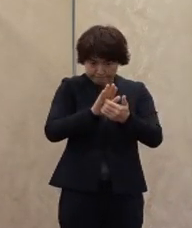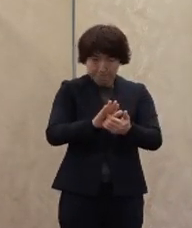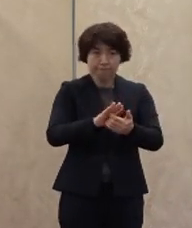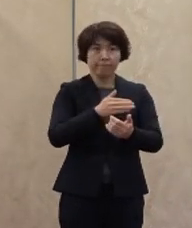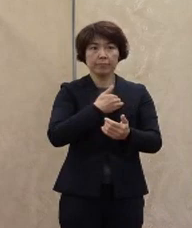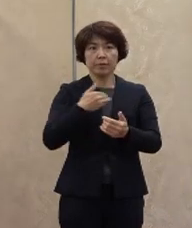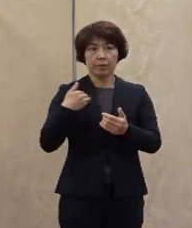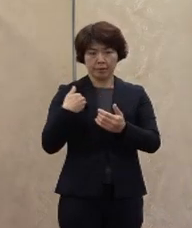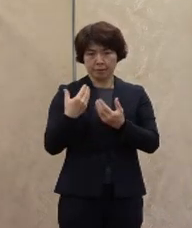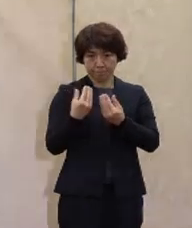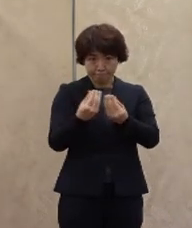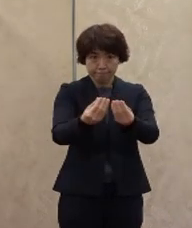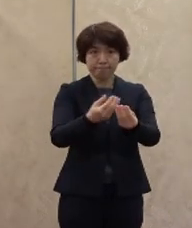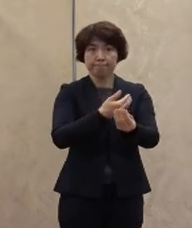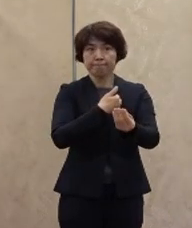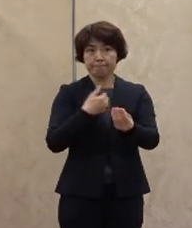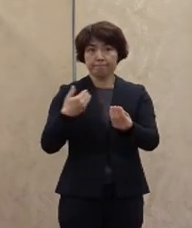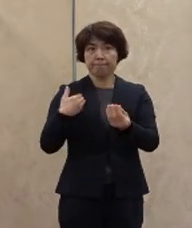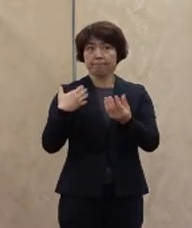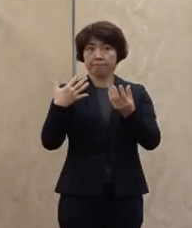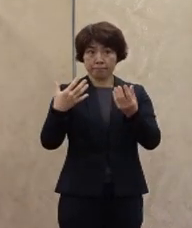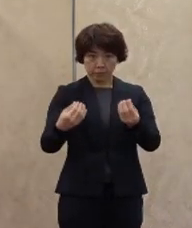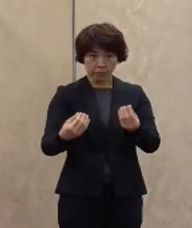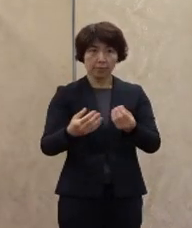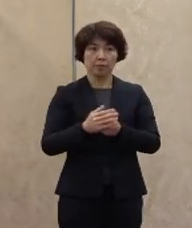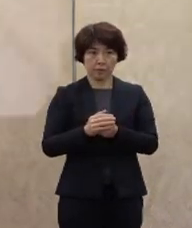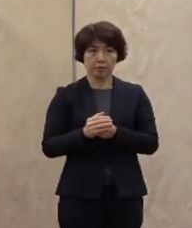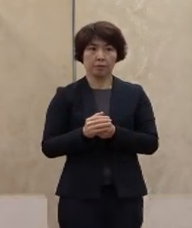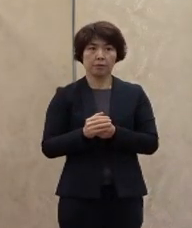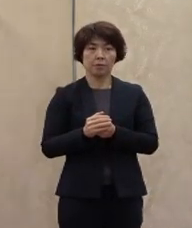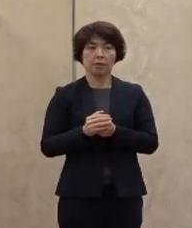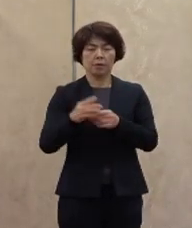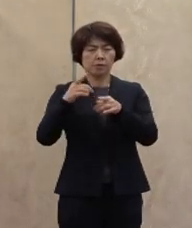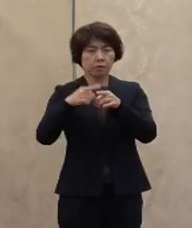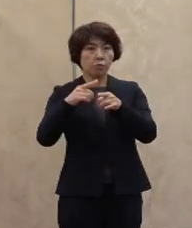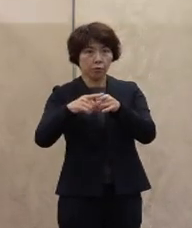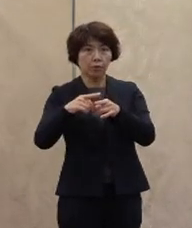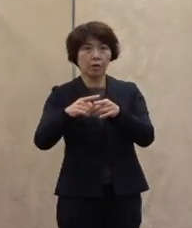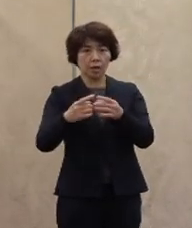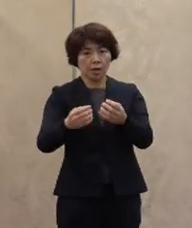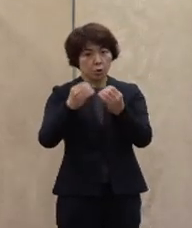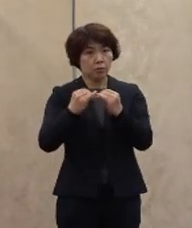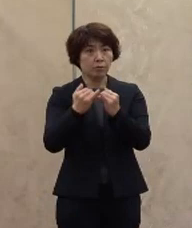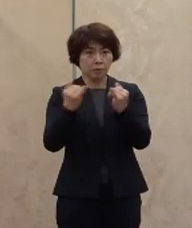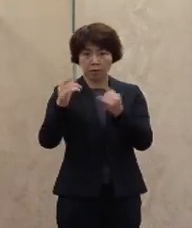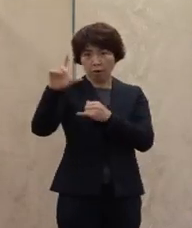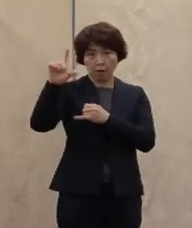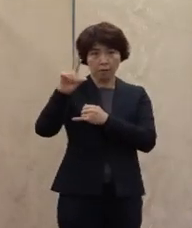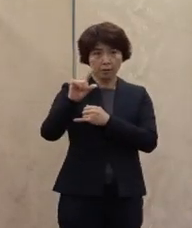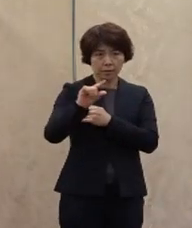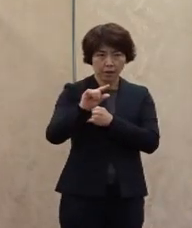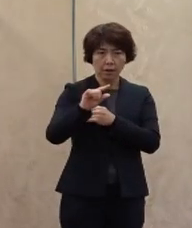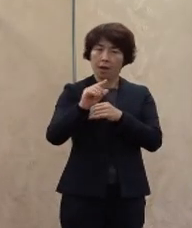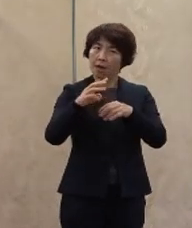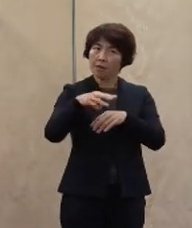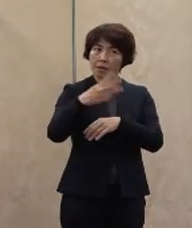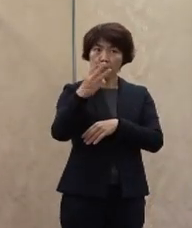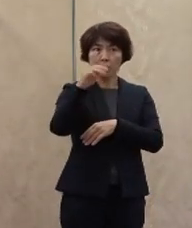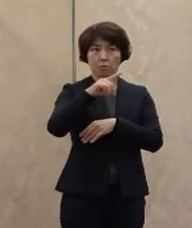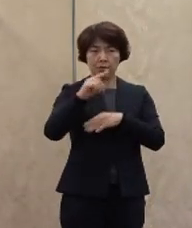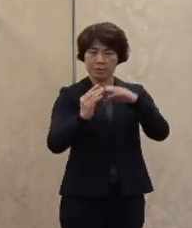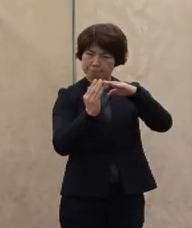。その11月の最高数を記録した以降、徐々に陽性者は減ってきて、大体300人前